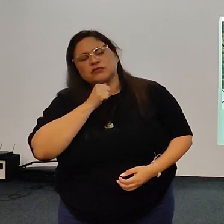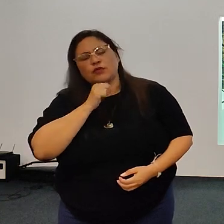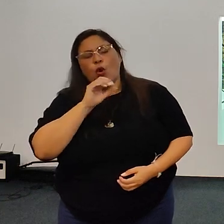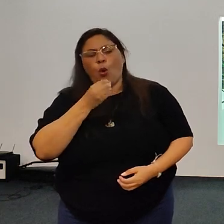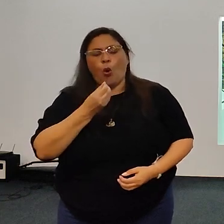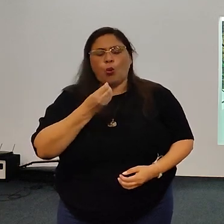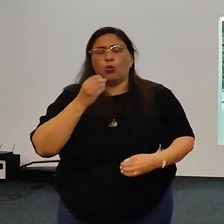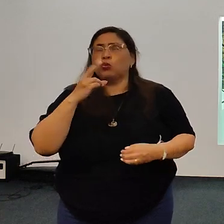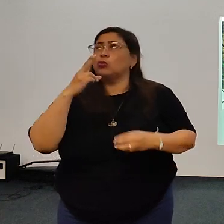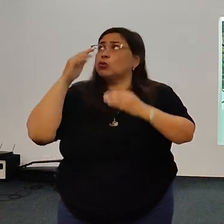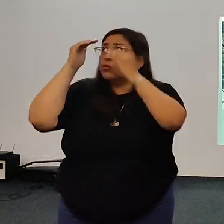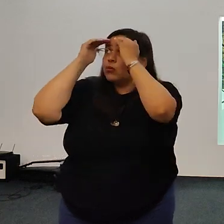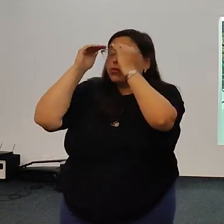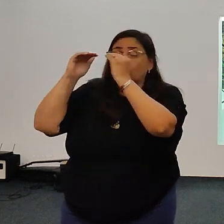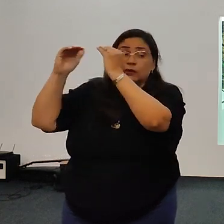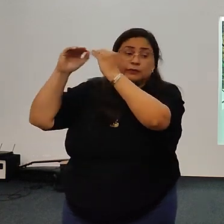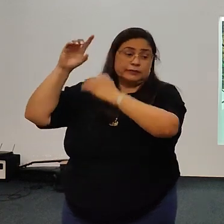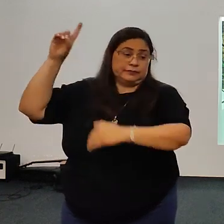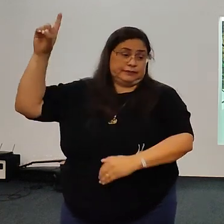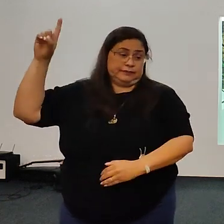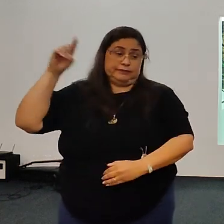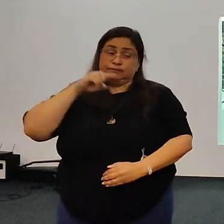ou obediência à sua palavra?